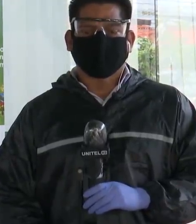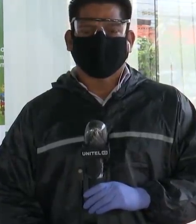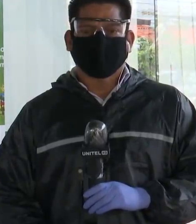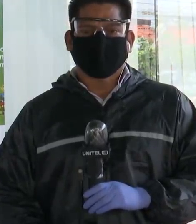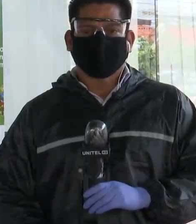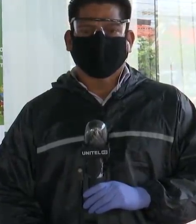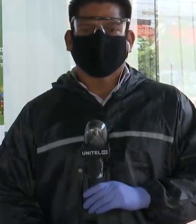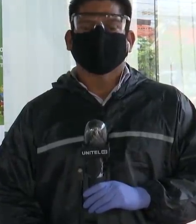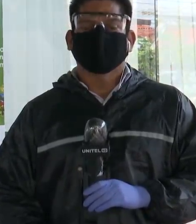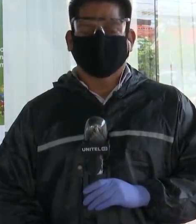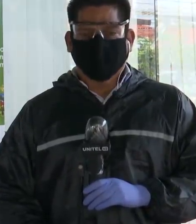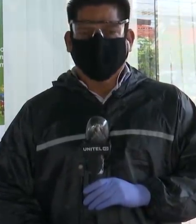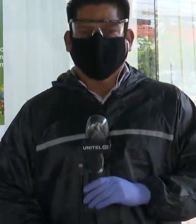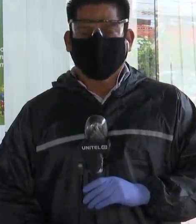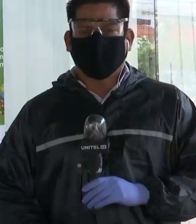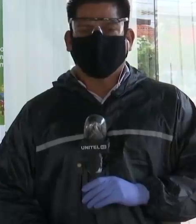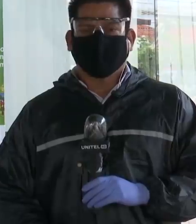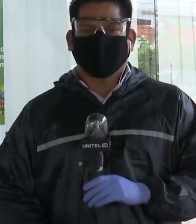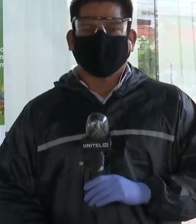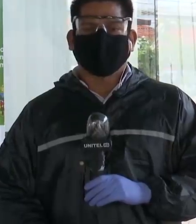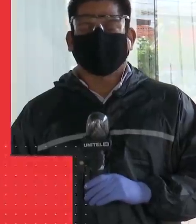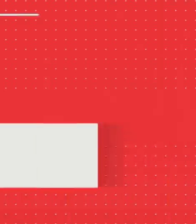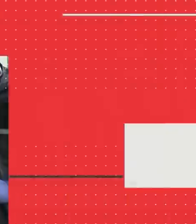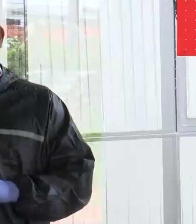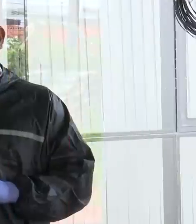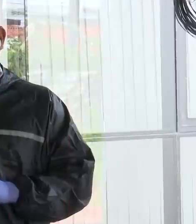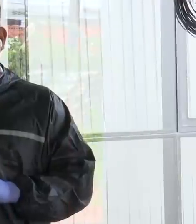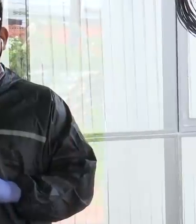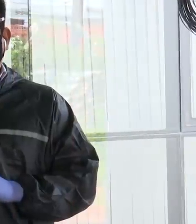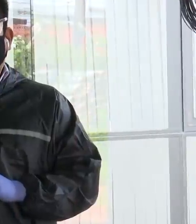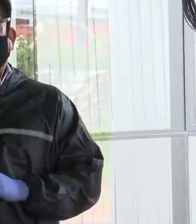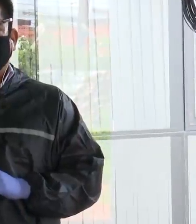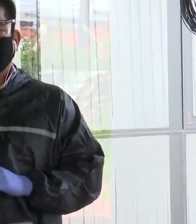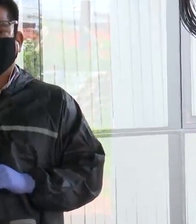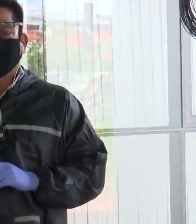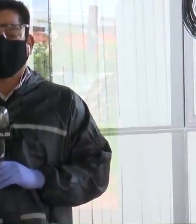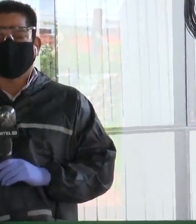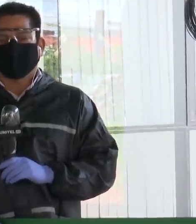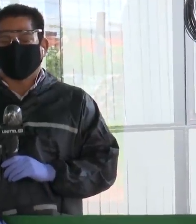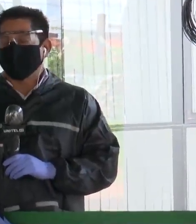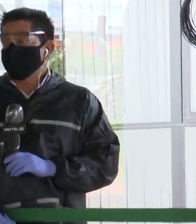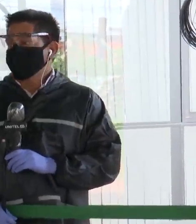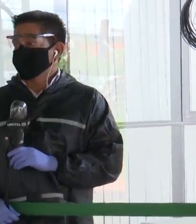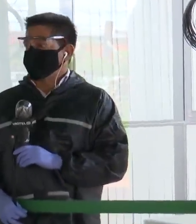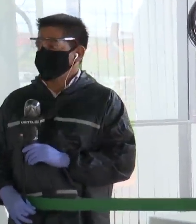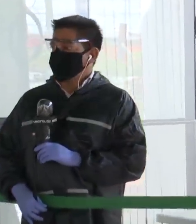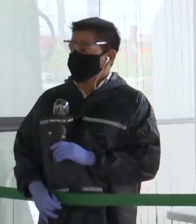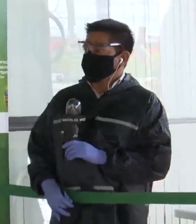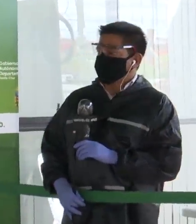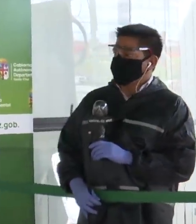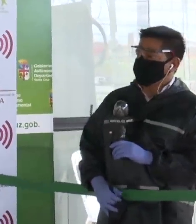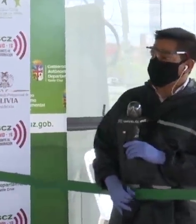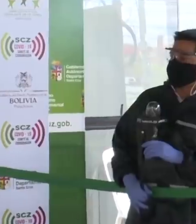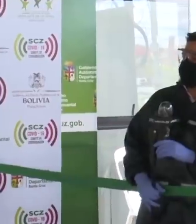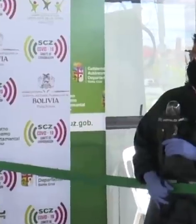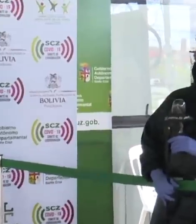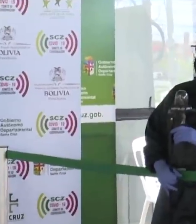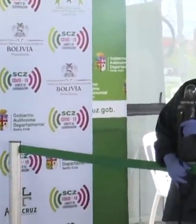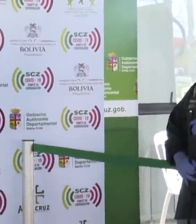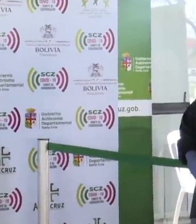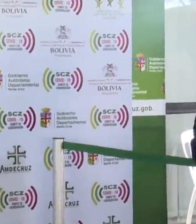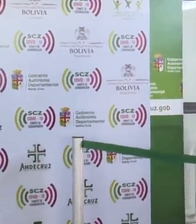cuarentena, ya hay decisiones. Gabriela, buenas tardes. Desde las 8 de la mañana se reunieron diferentes autoridades del gobierno central, gobierno departamental y municipal.